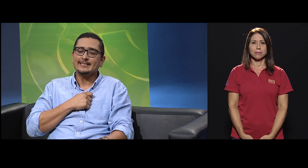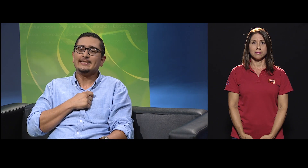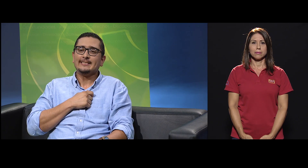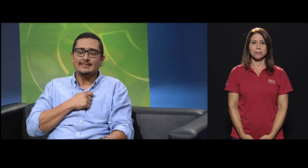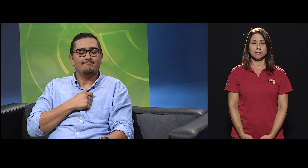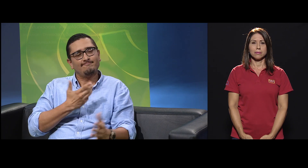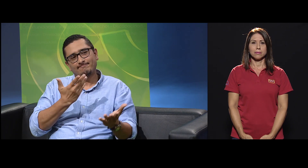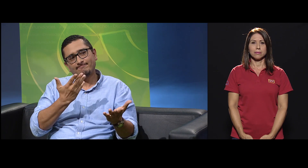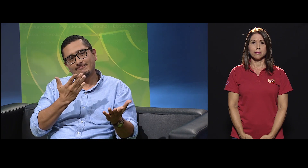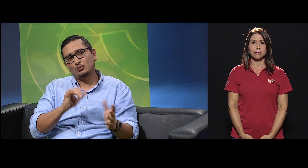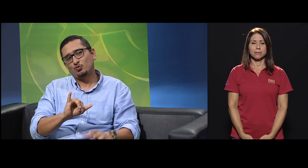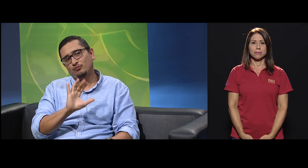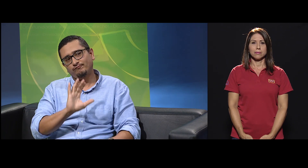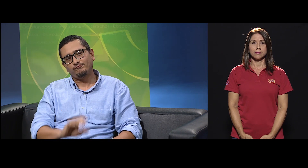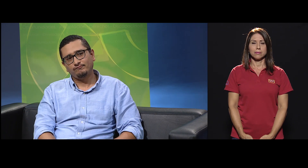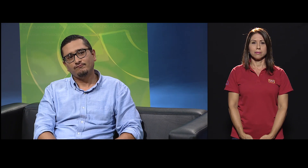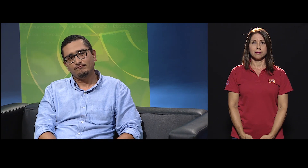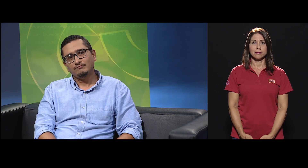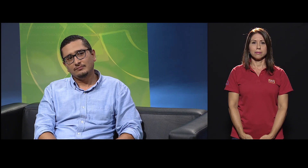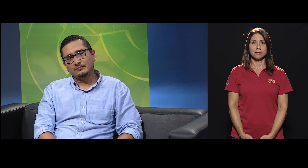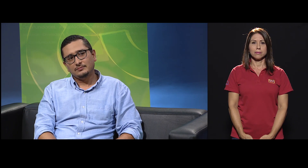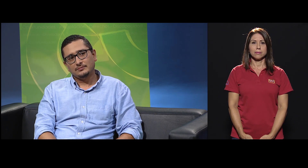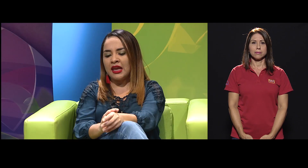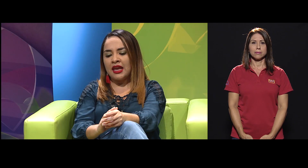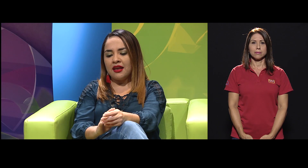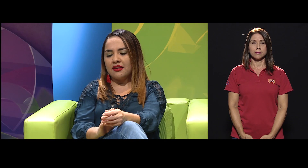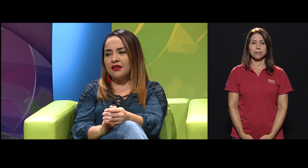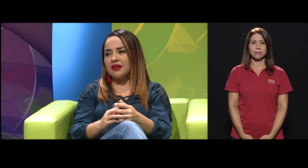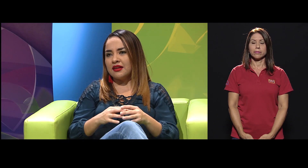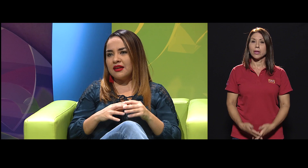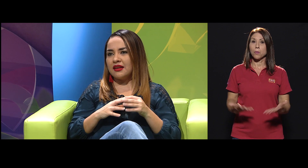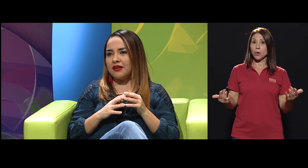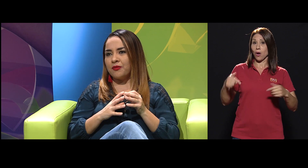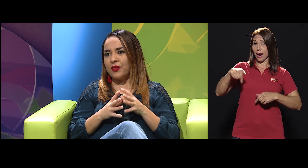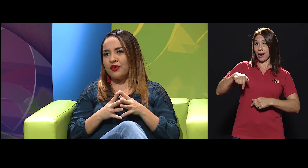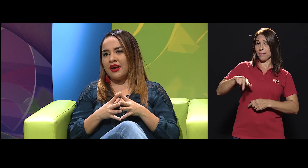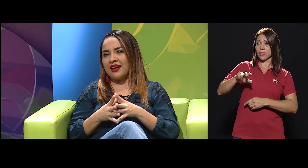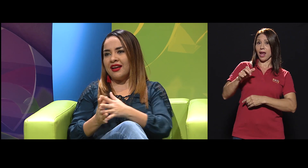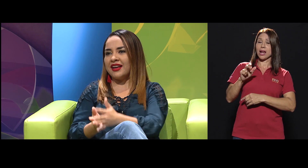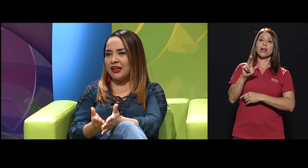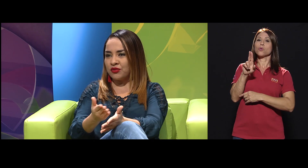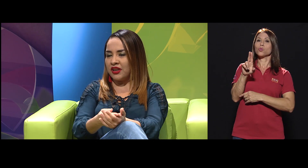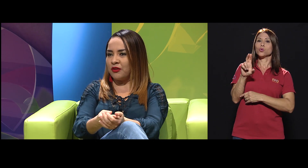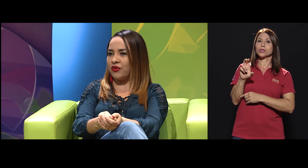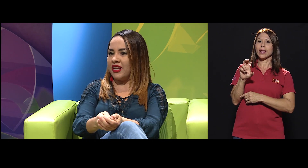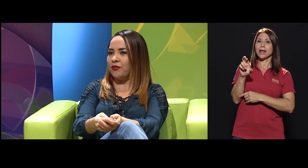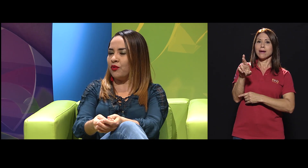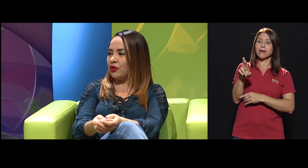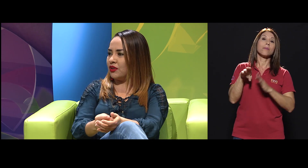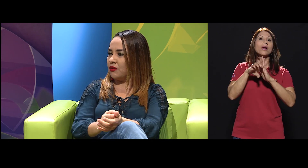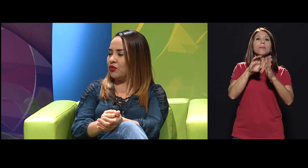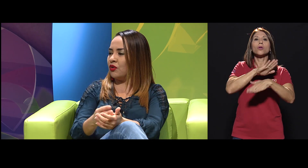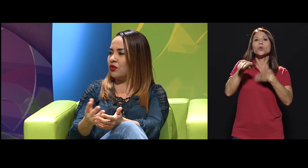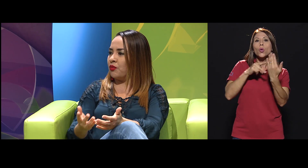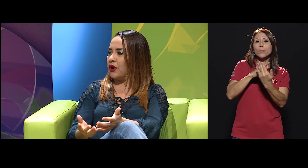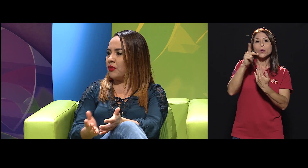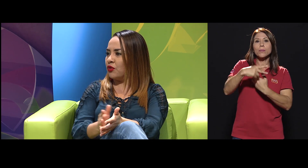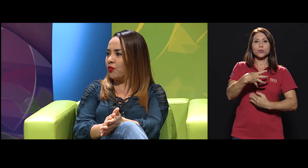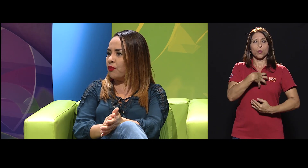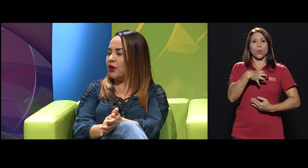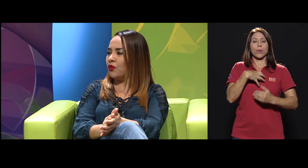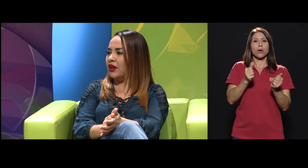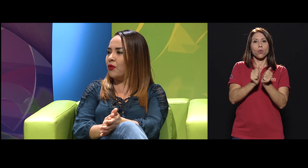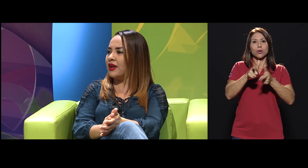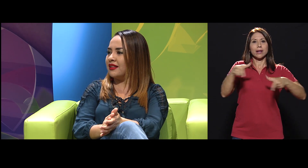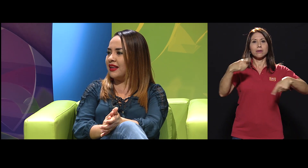pensar que son los derechos de las personas sordas, pero esto es lo que ha sucedido hasta ahora. Bueno, acá en Canal UCR, por ejemplo, bueno, tenemos toda nuestra